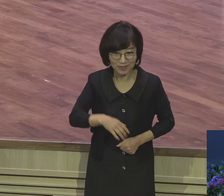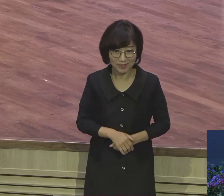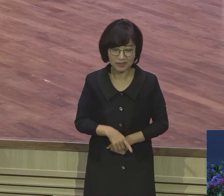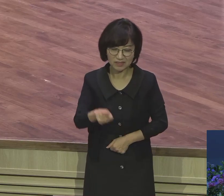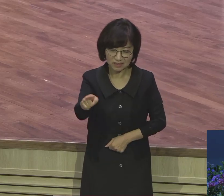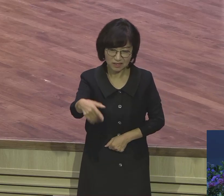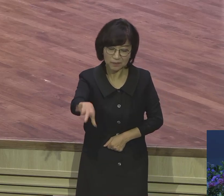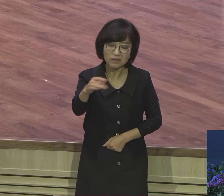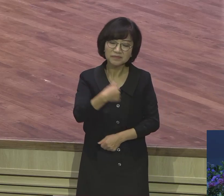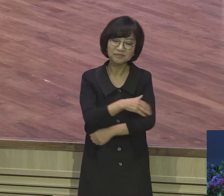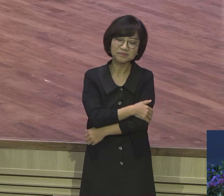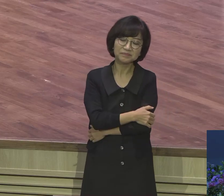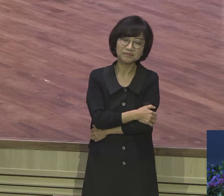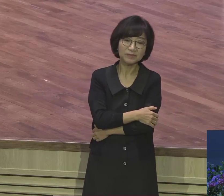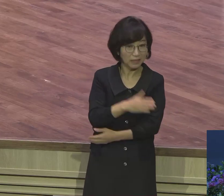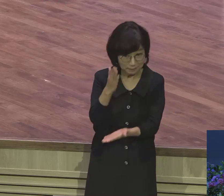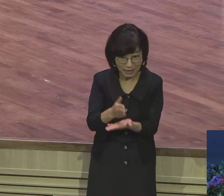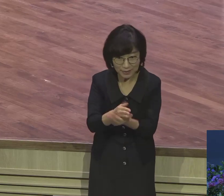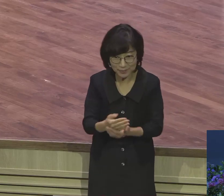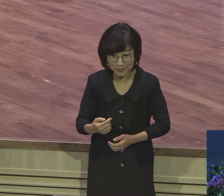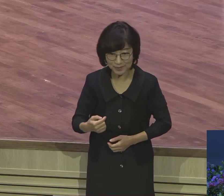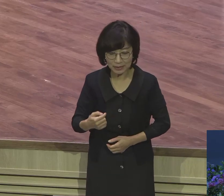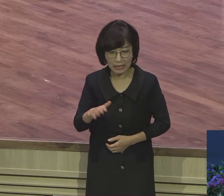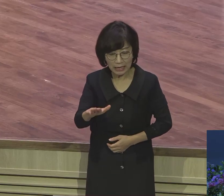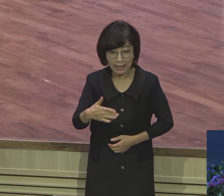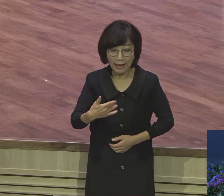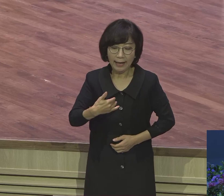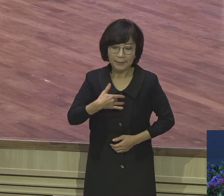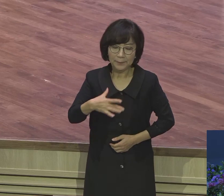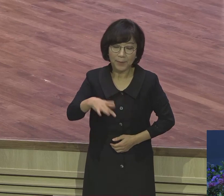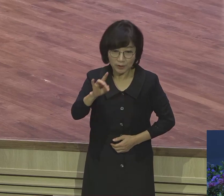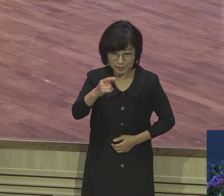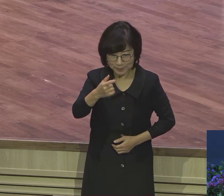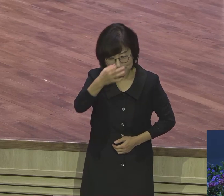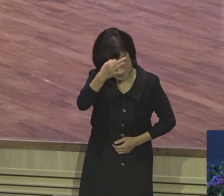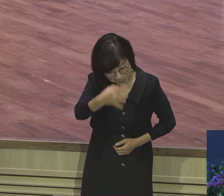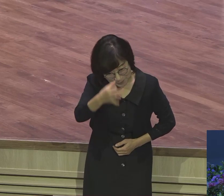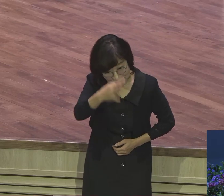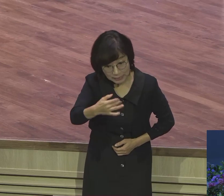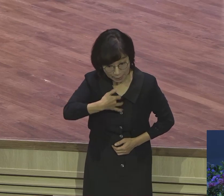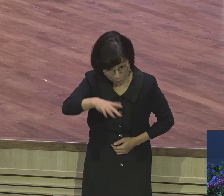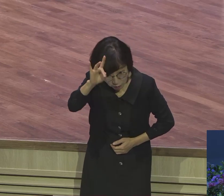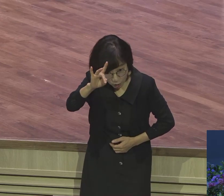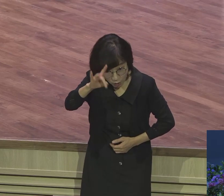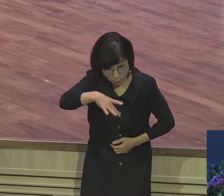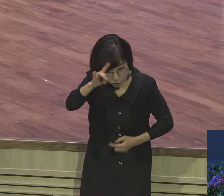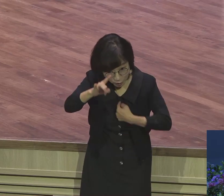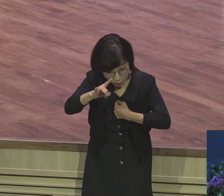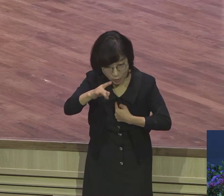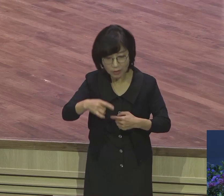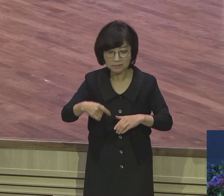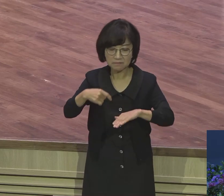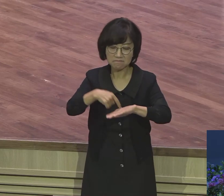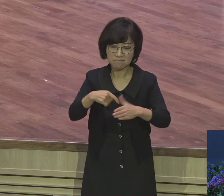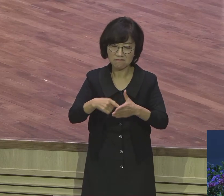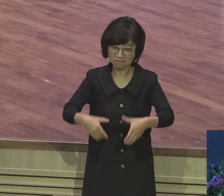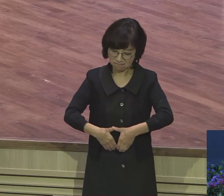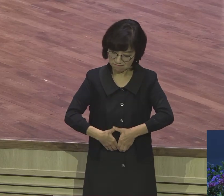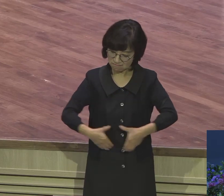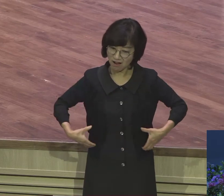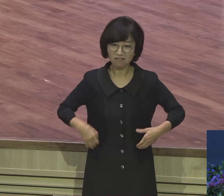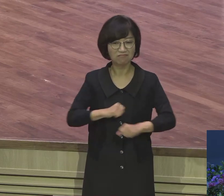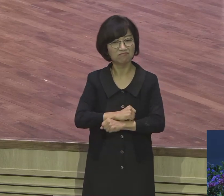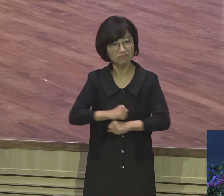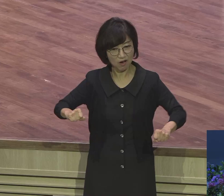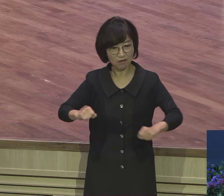아멘 내가 먼저 섬기는 이게 큰 그릇이에요. 이게 하나님 믿는 사람이에요. 이 사람이 하나님 절대